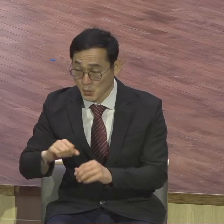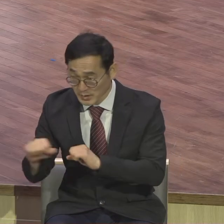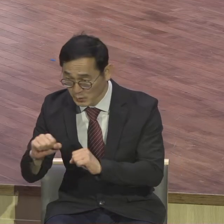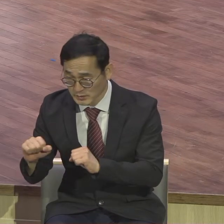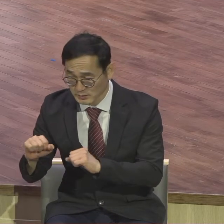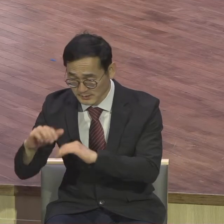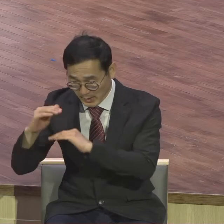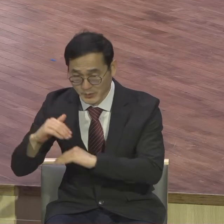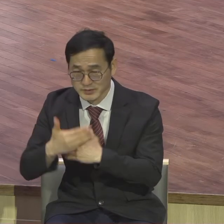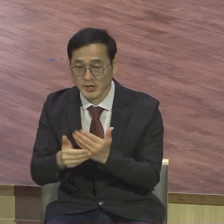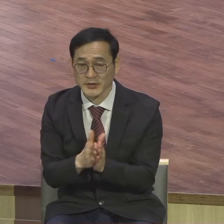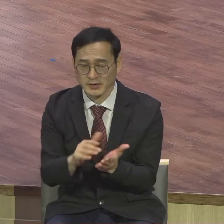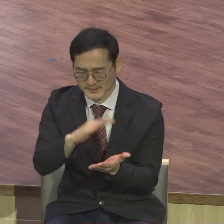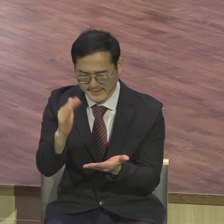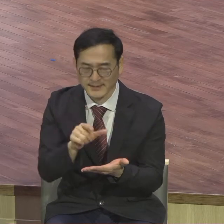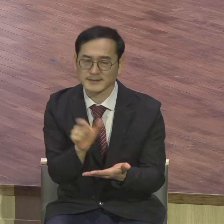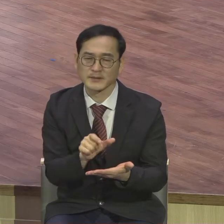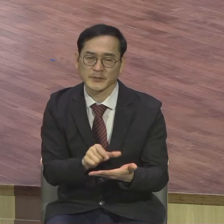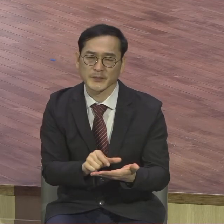예루살렘